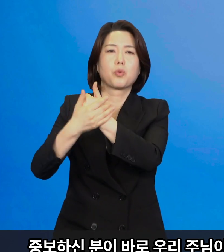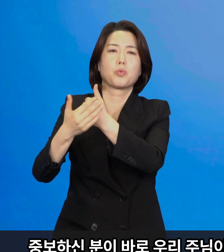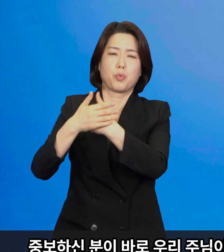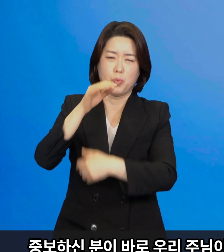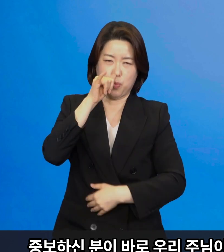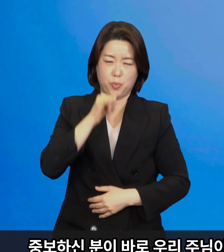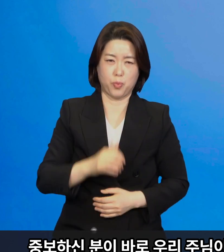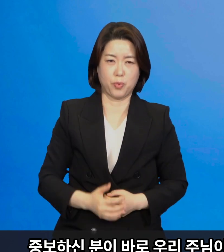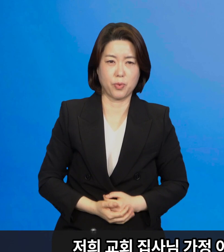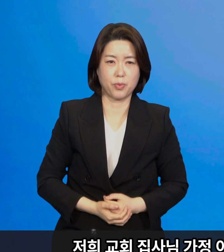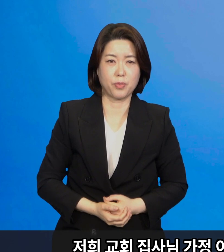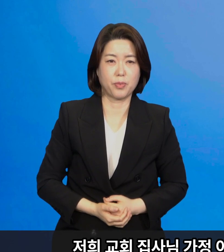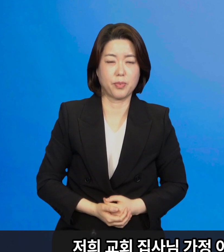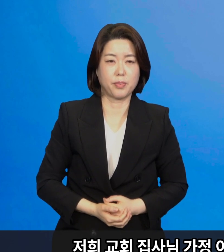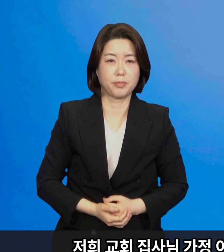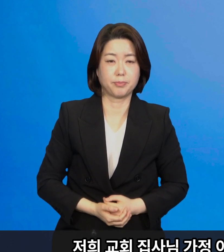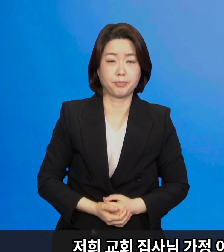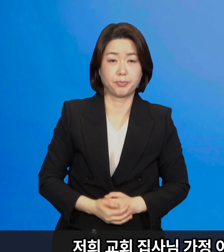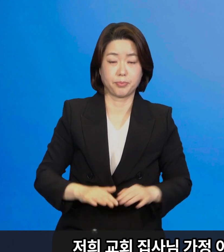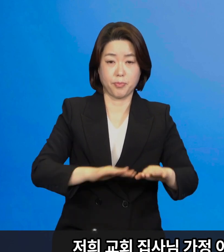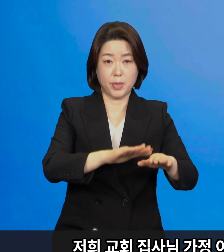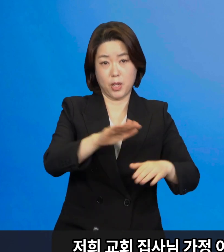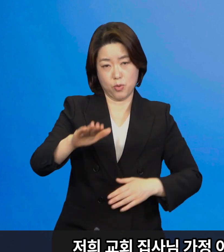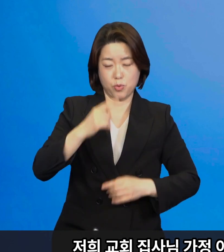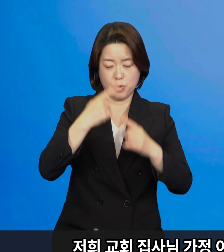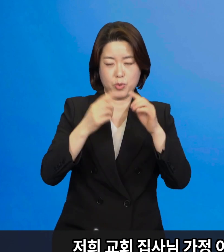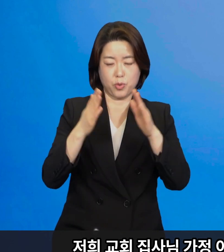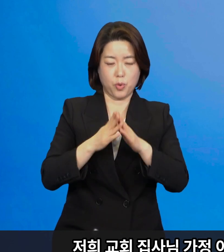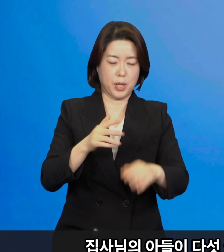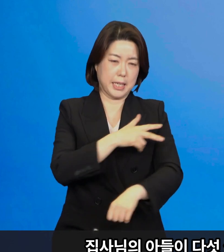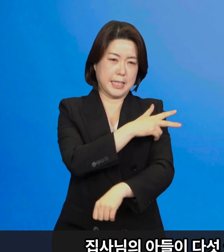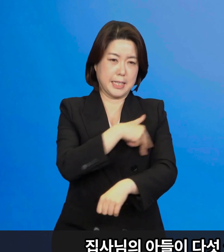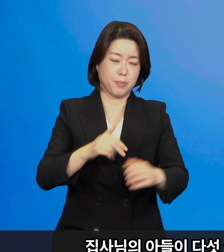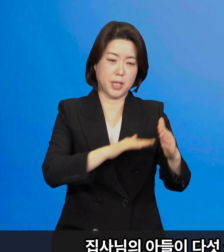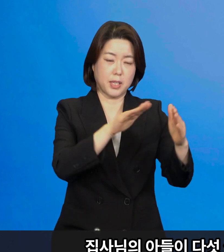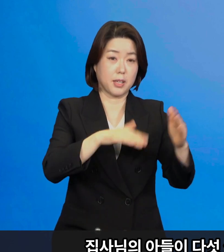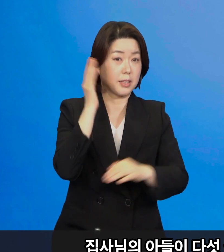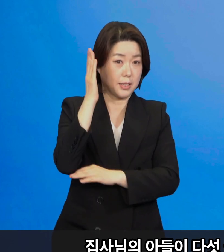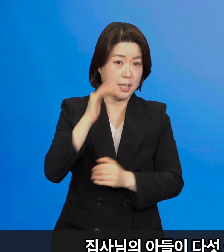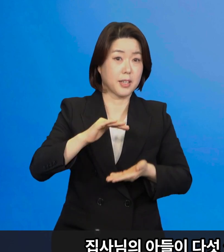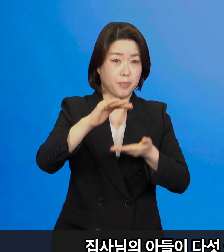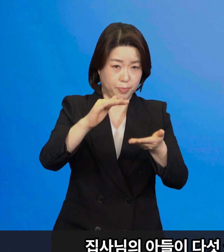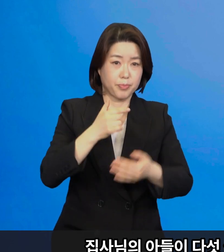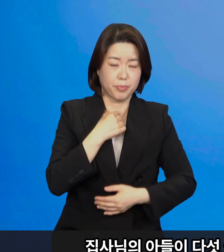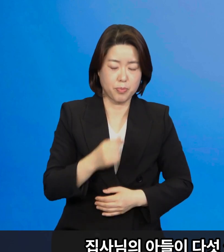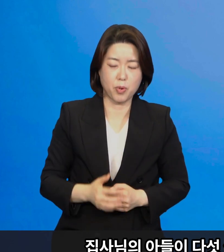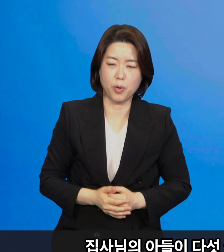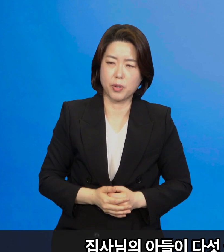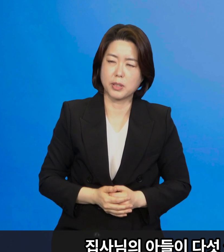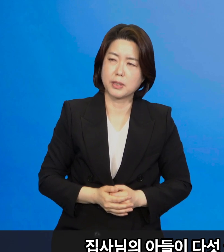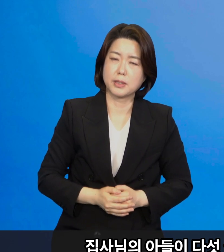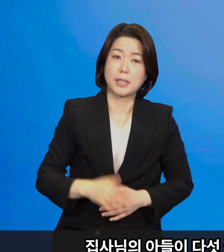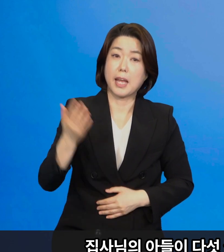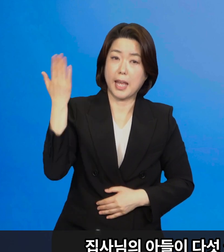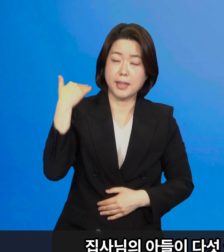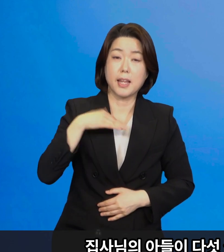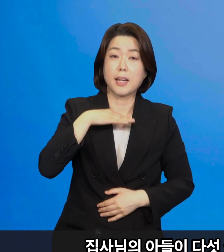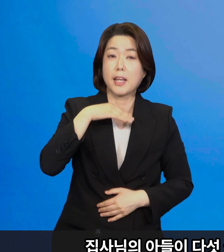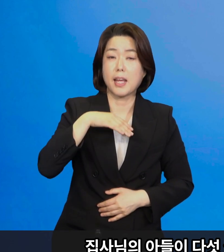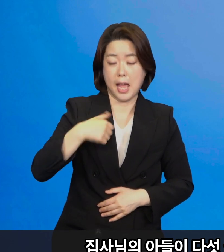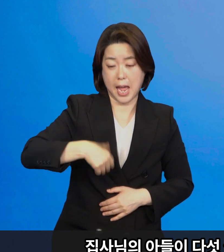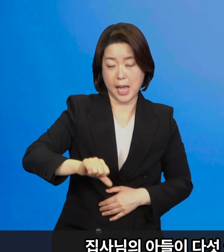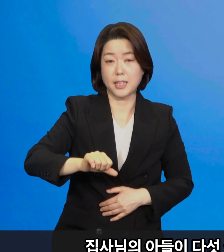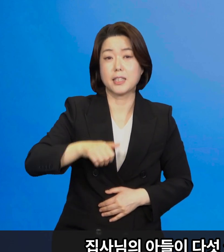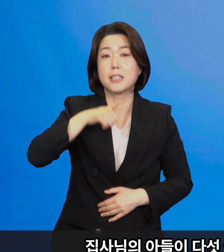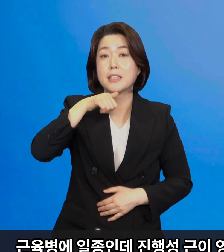저희 교회 집사님 가정 이야기를 좀 나누려고 합니다. 이 집사님의 아들이 5살 때 한